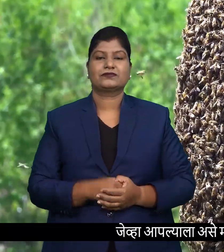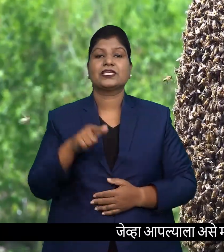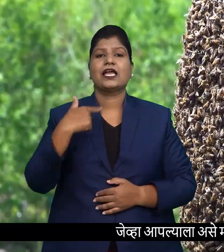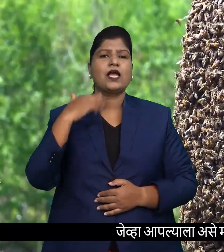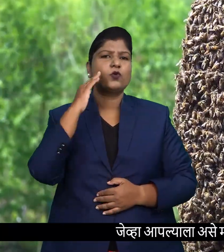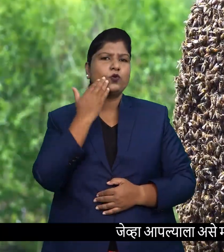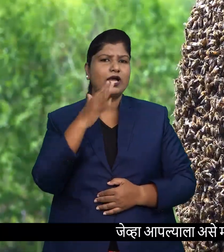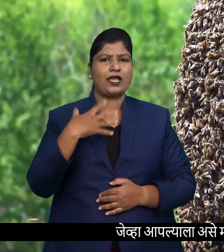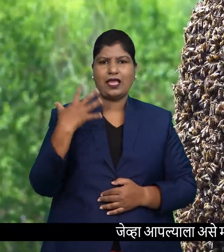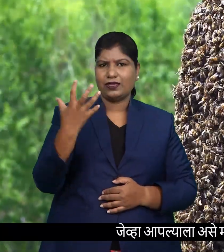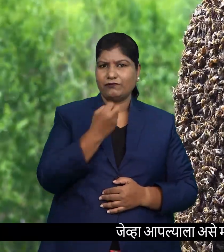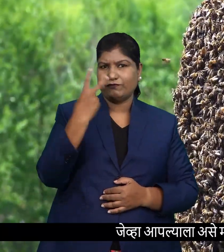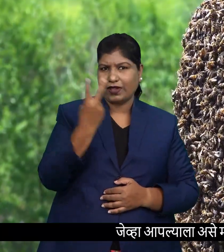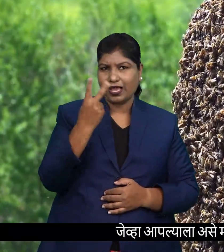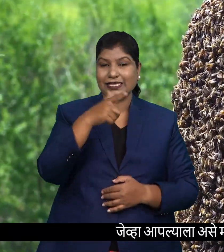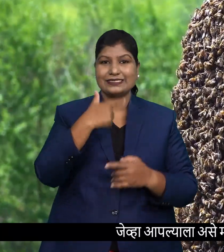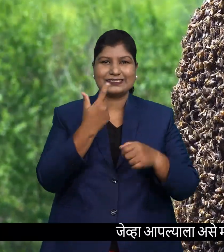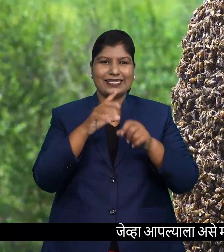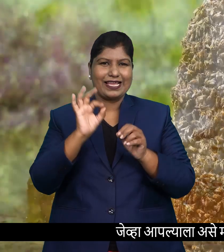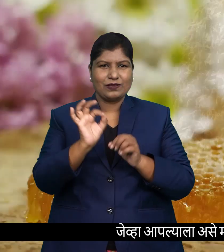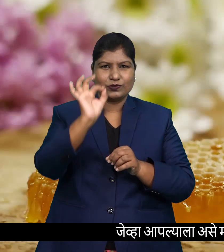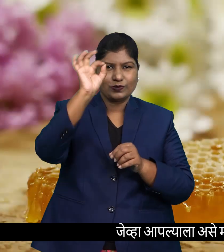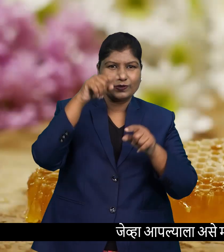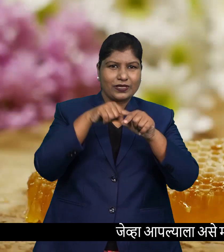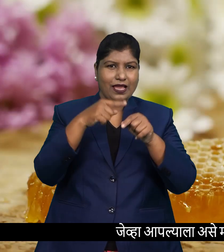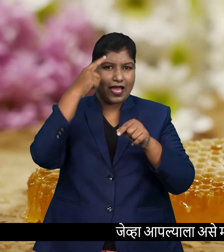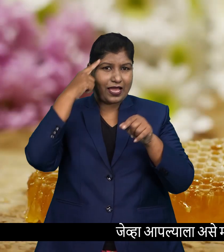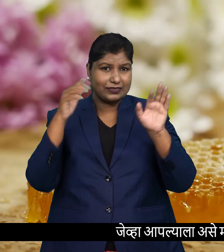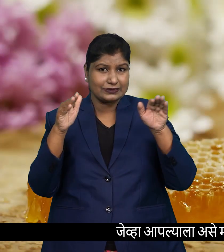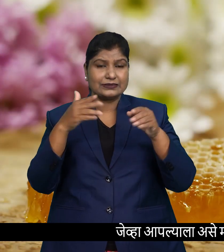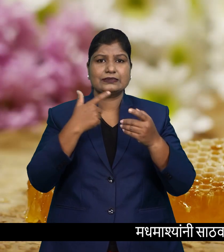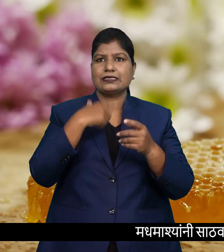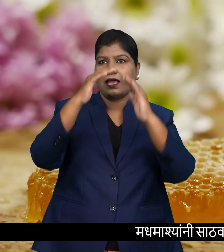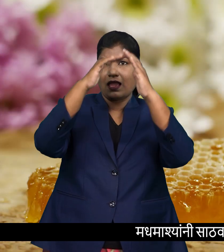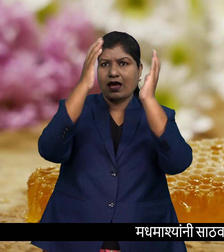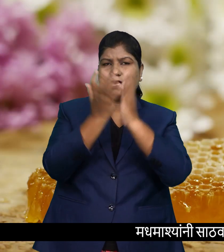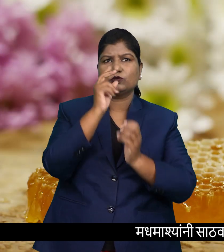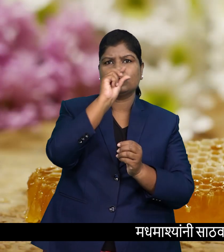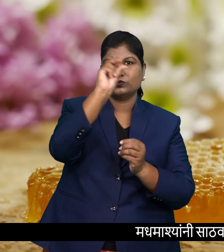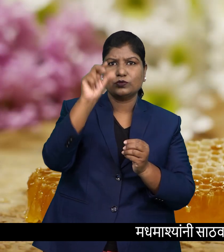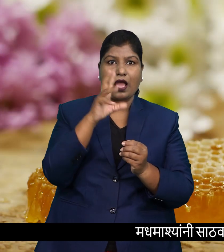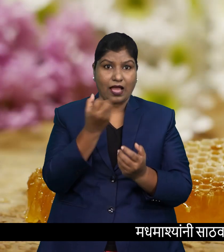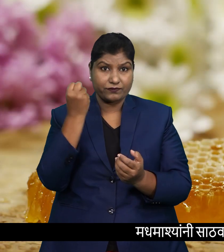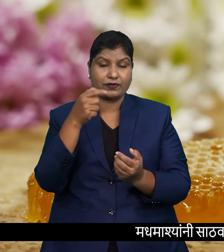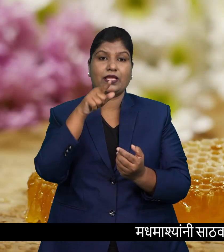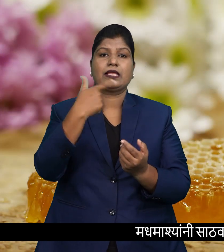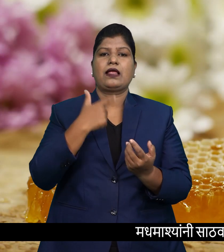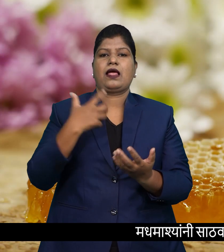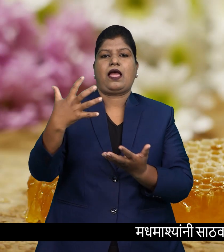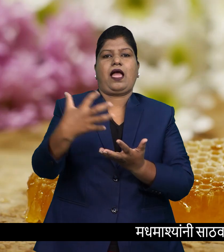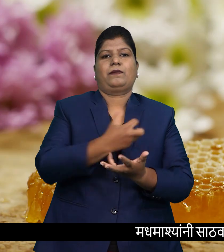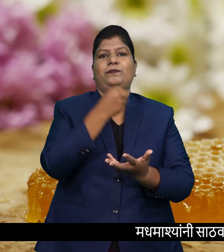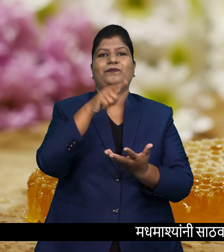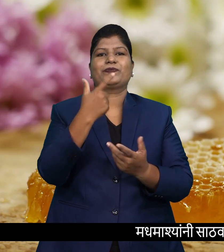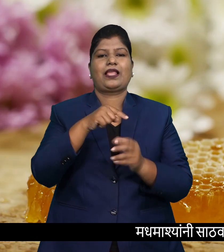जेव्हा आपल्याला असे मधमाशांचे पोळे सापडते, तेव्हा आपण मधमाशांनी साठवलेले अन्न